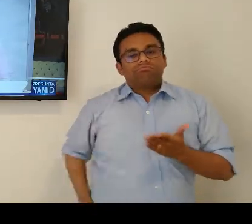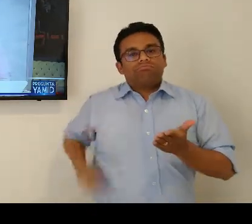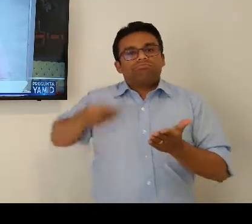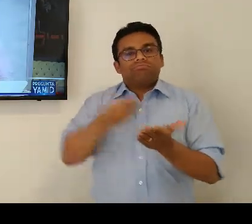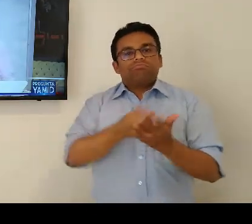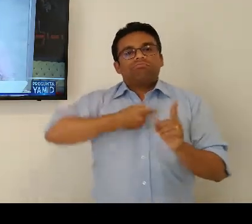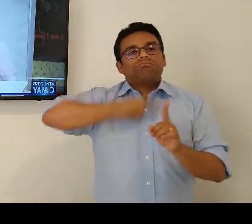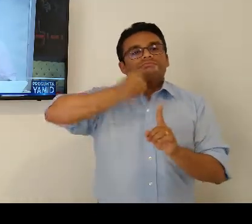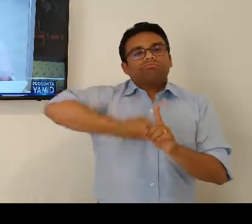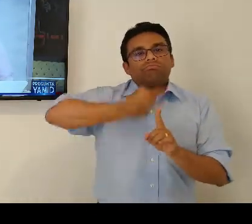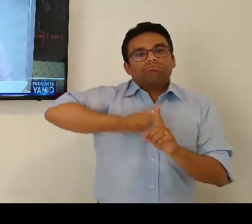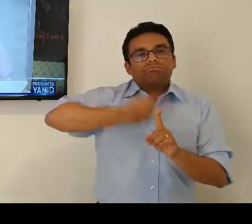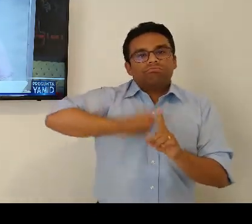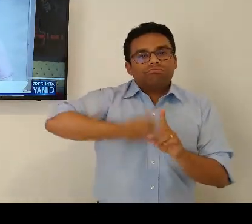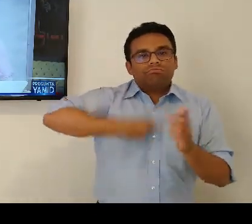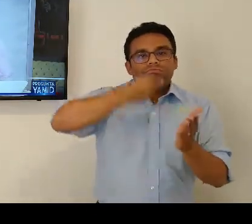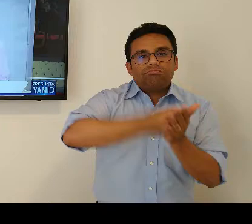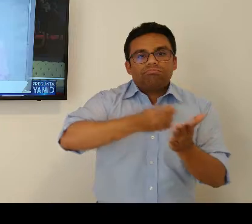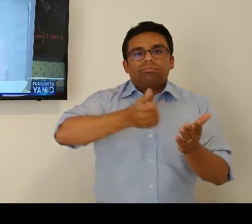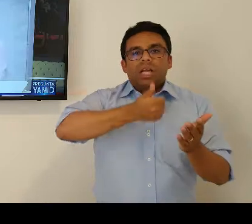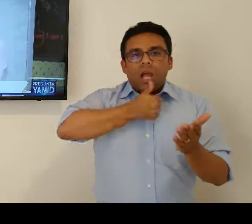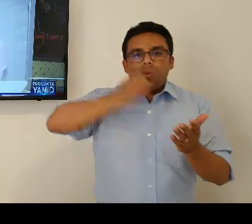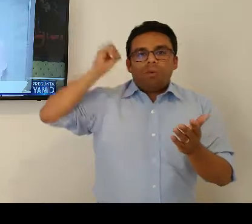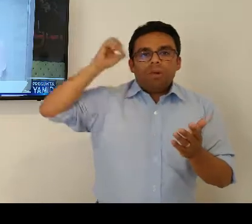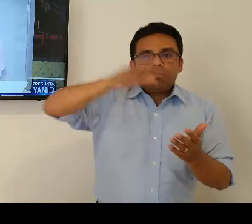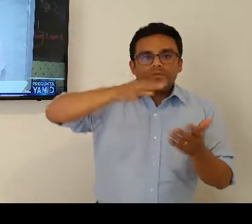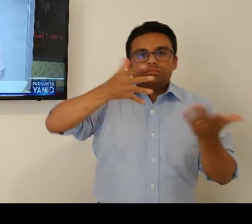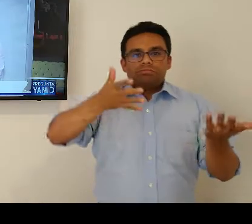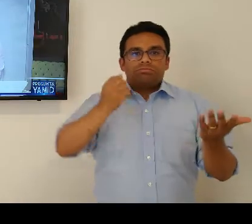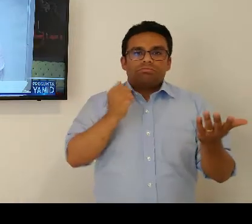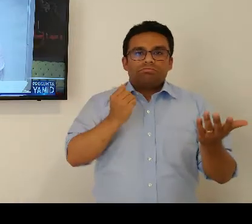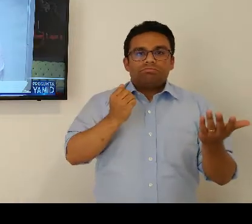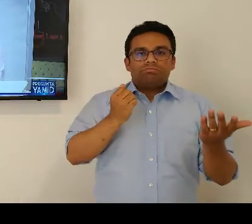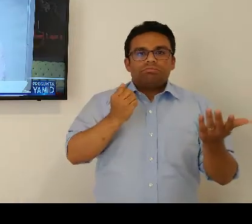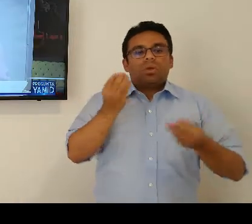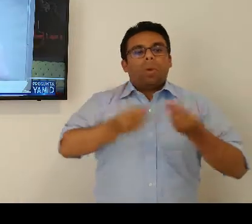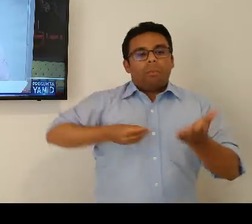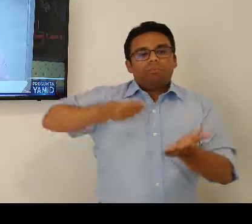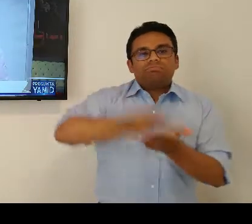servicios públicos o cuotas bancarias o arrendamiento. Tenemos que hacer un plan de salvamento para